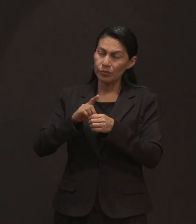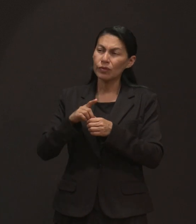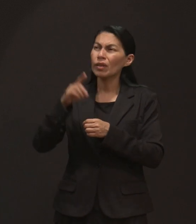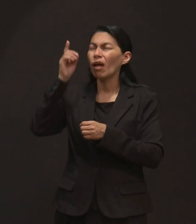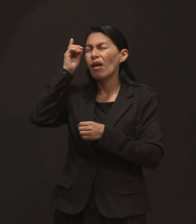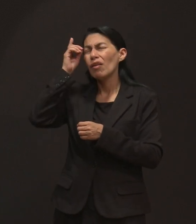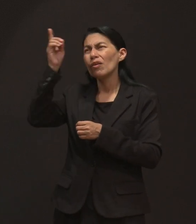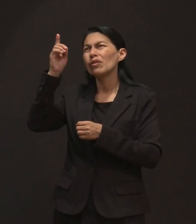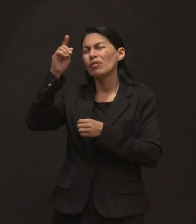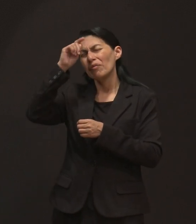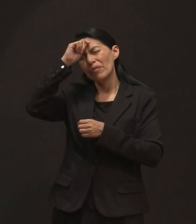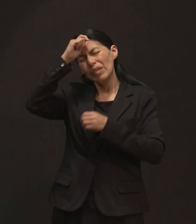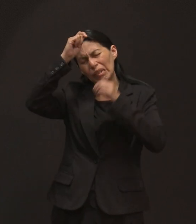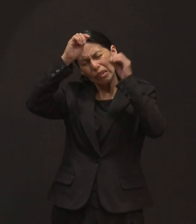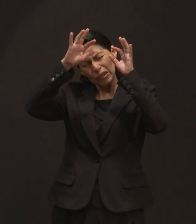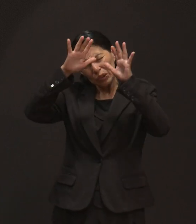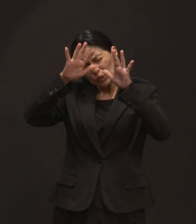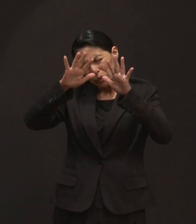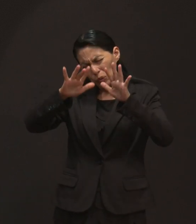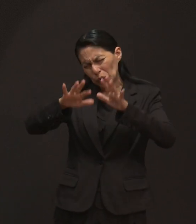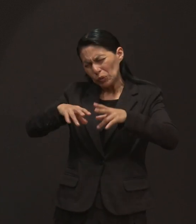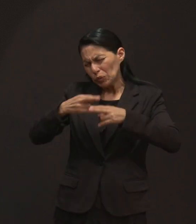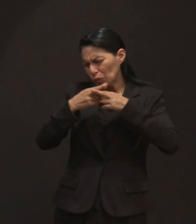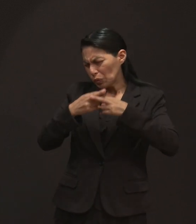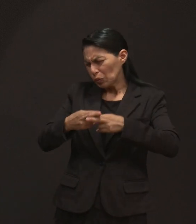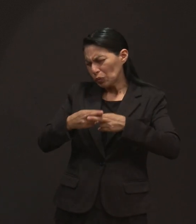sí derramaría bendiciones